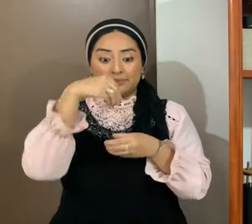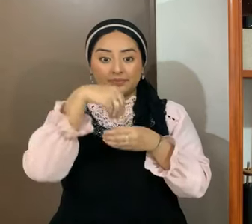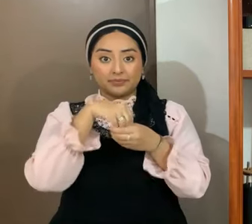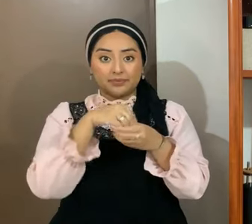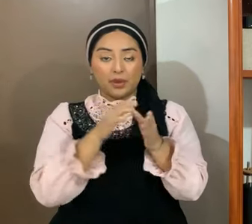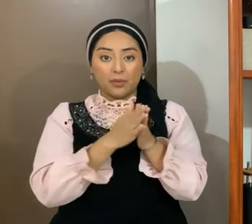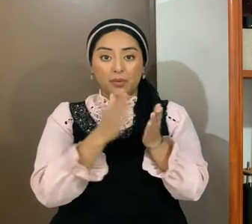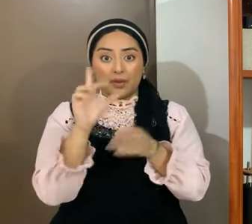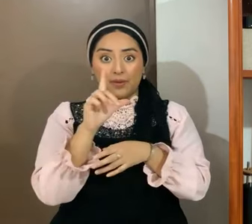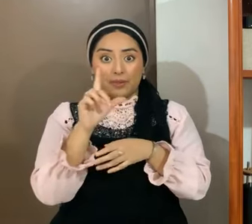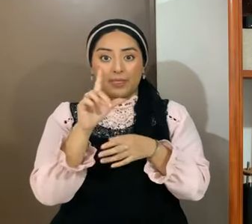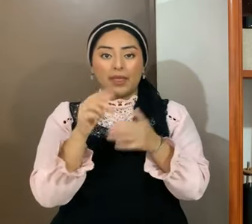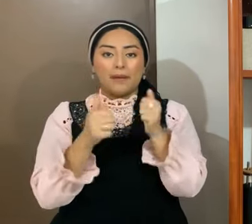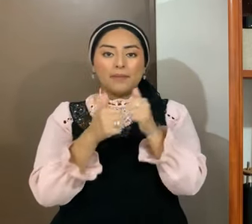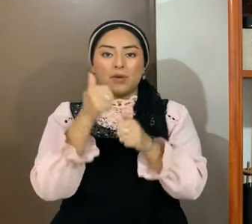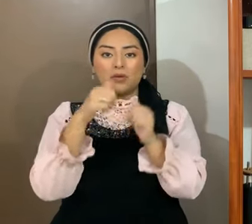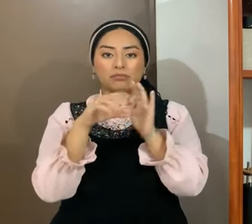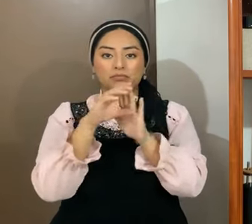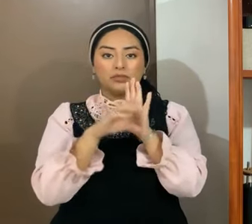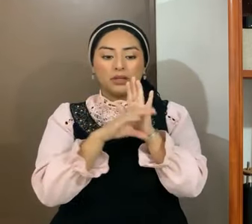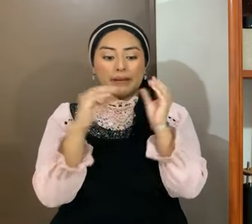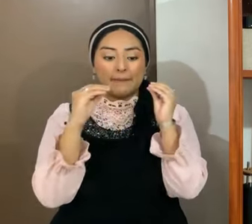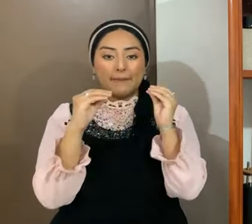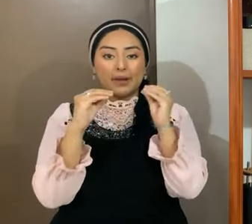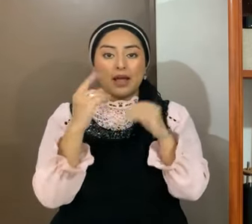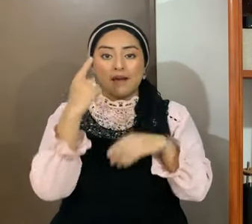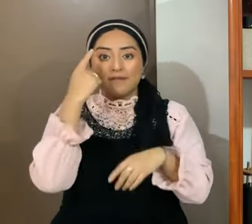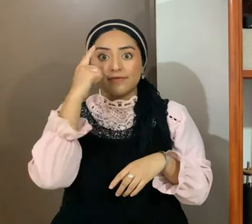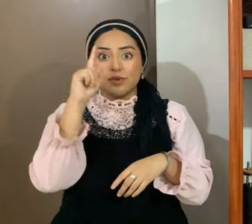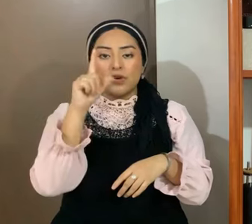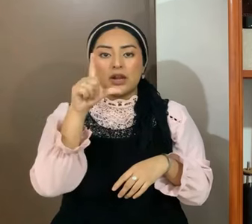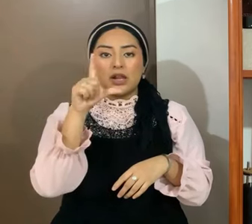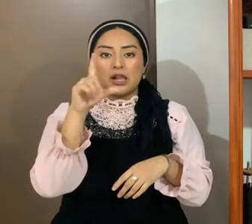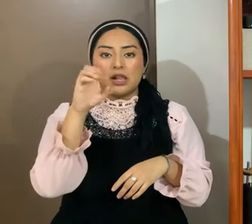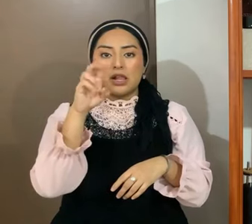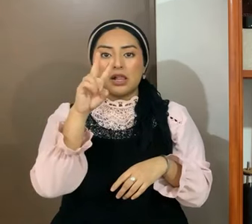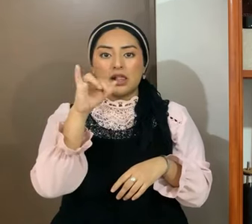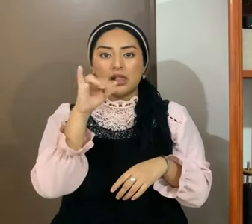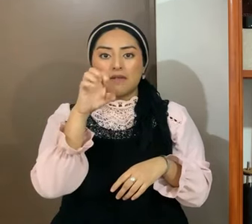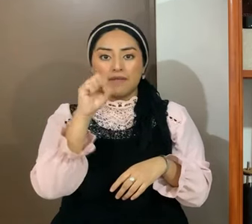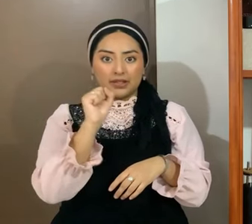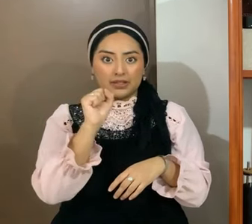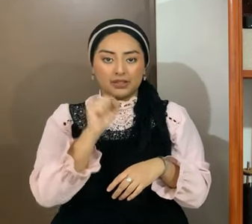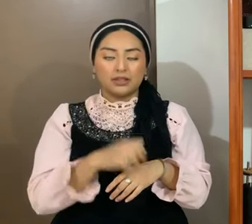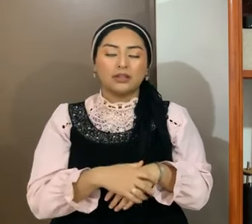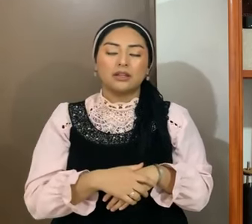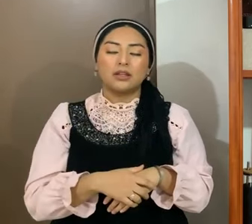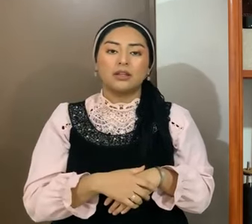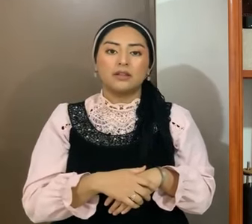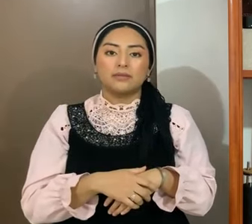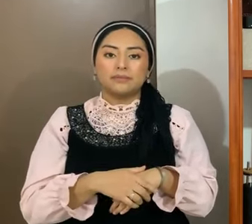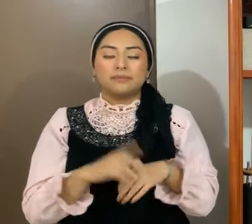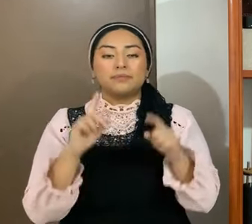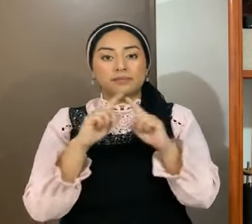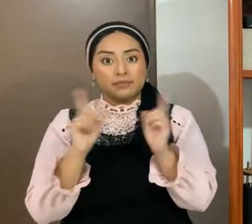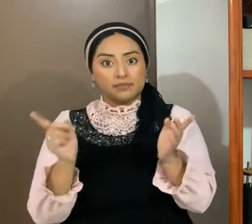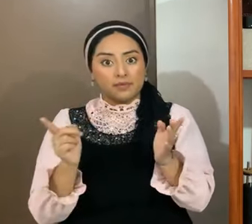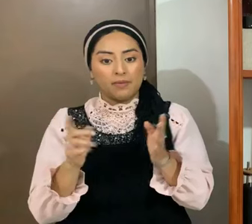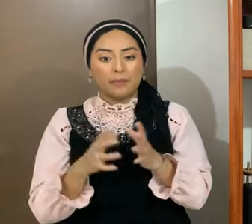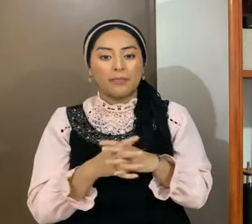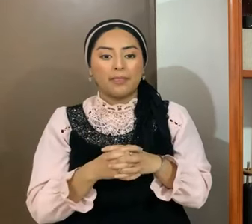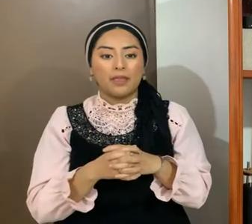encuentran la mayoría de los mandamientos e instrucciones para los levitas, ¿sí? Sin